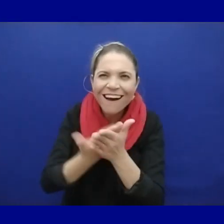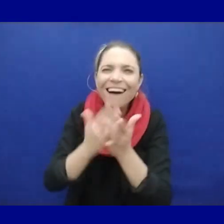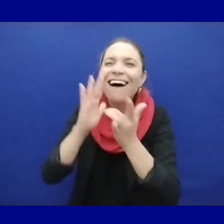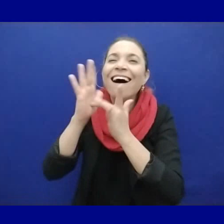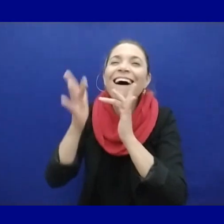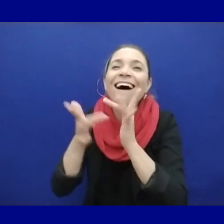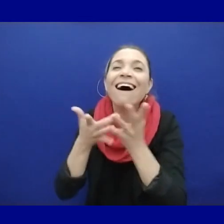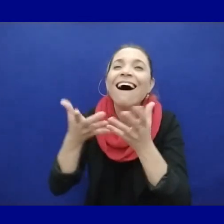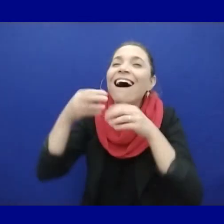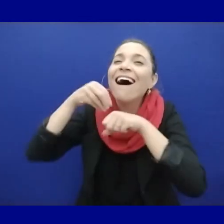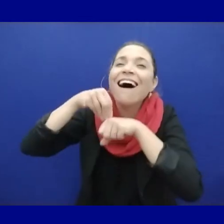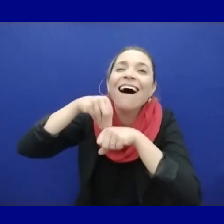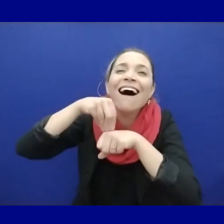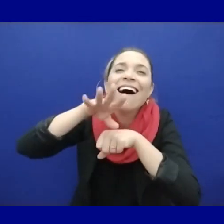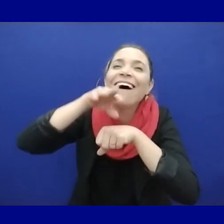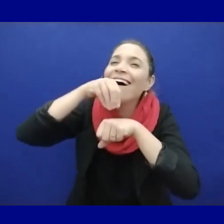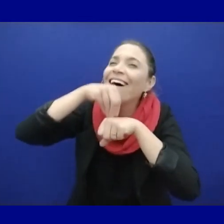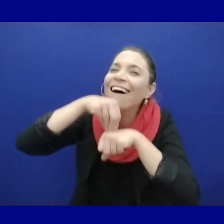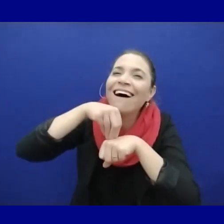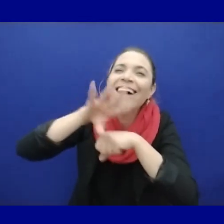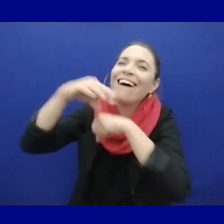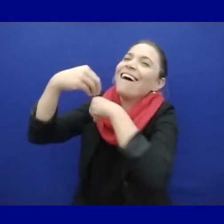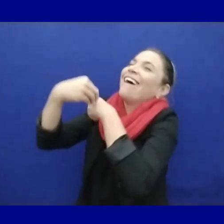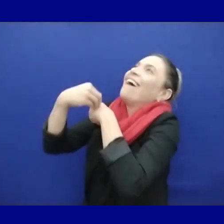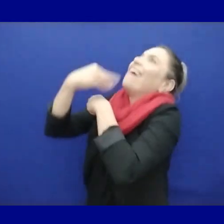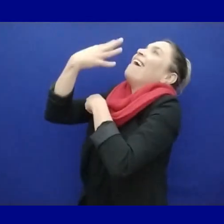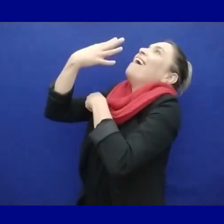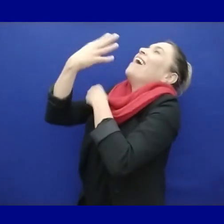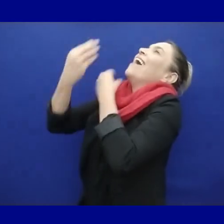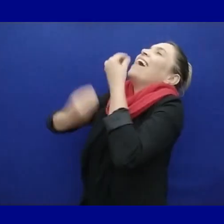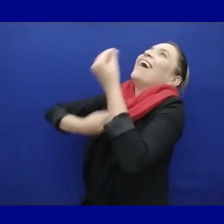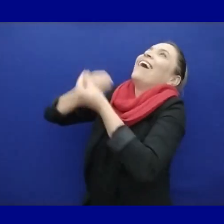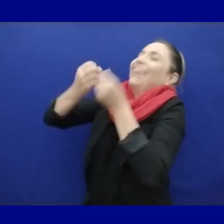Quer ensinar-nos A usar seu